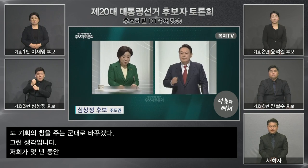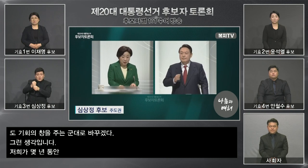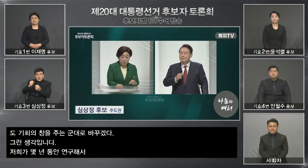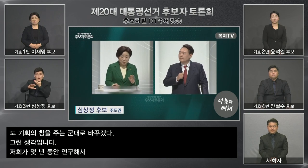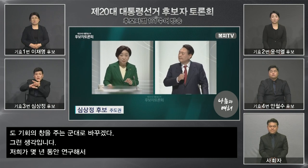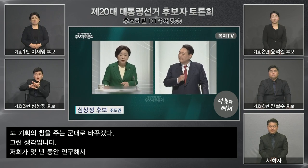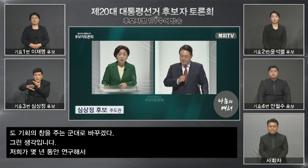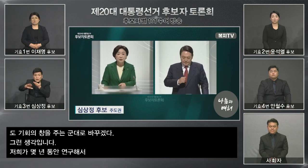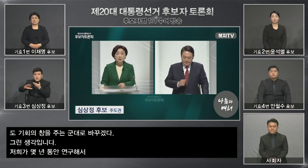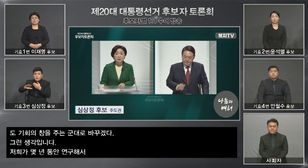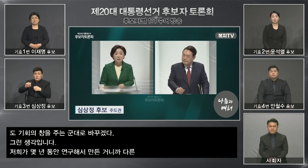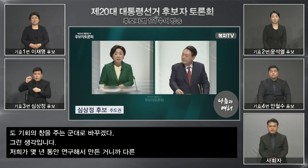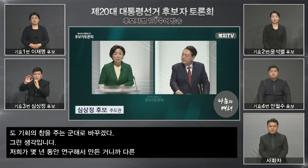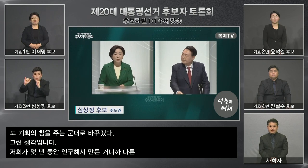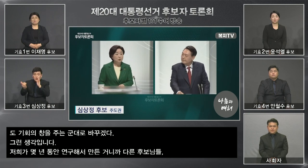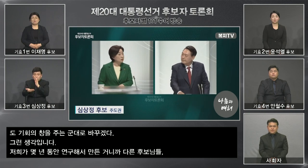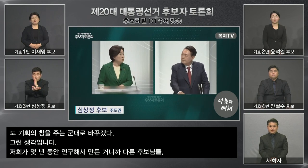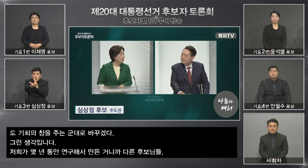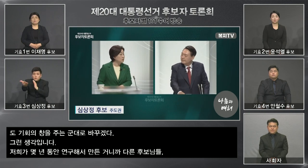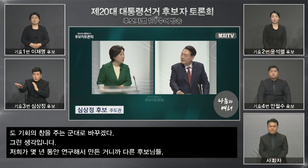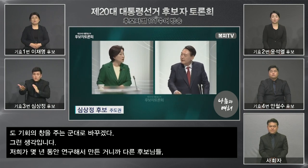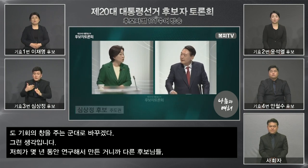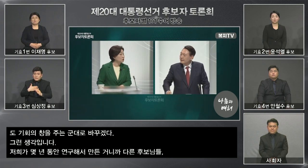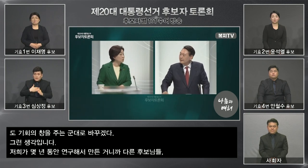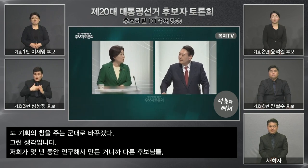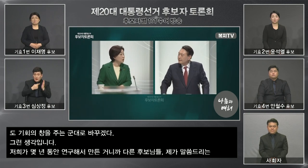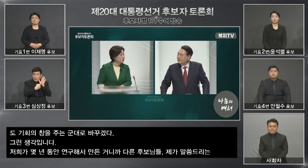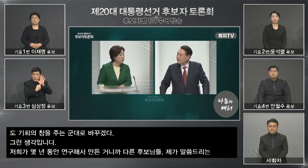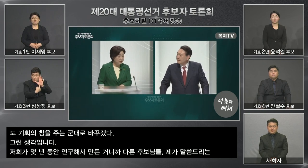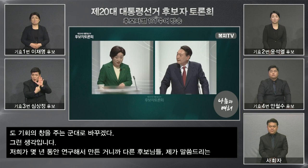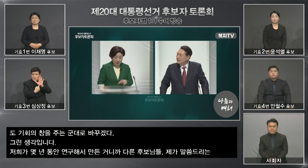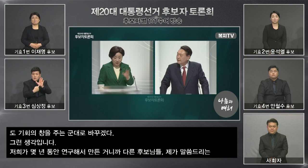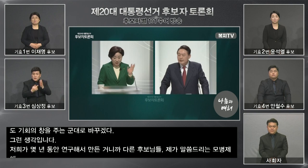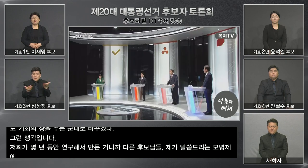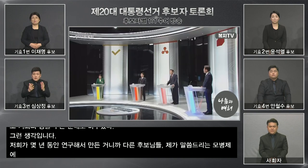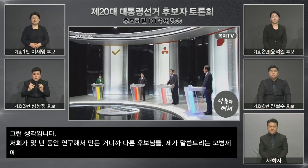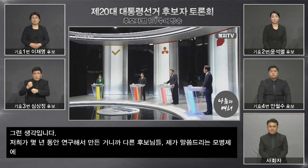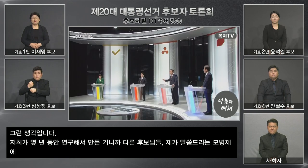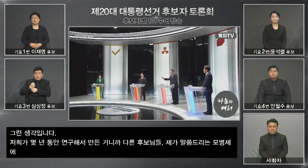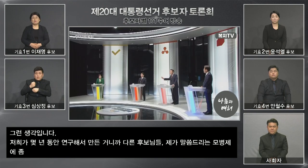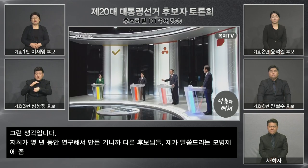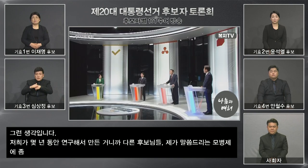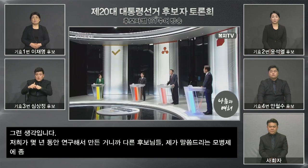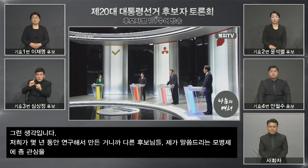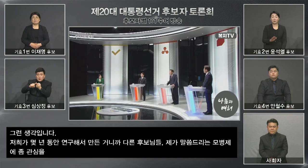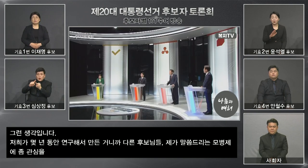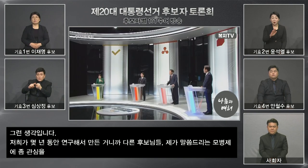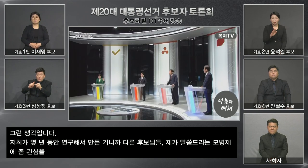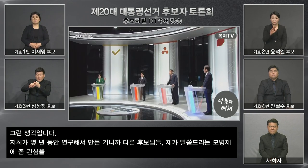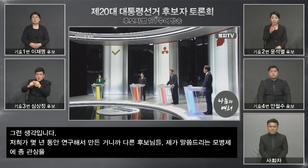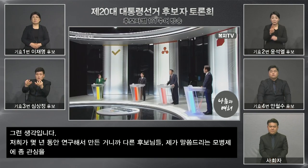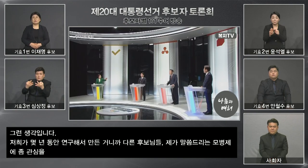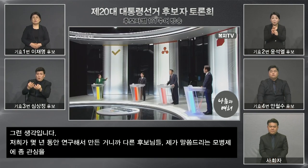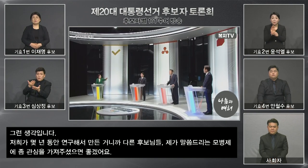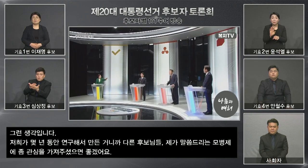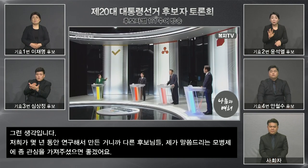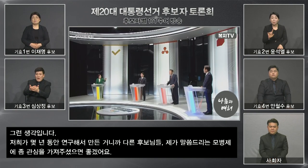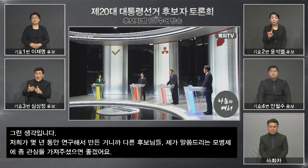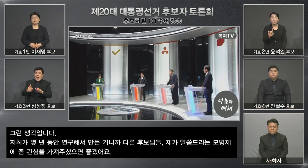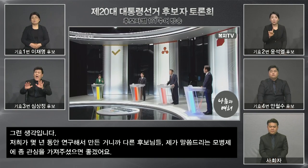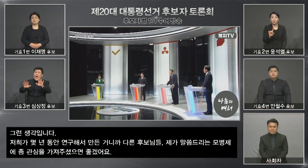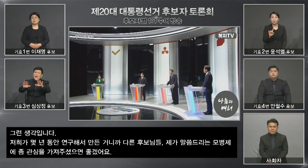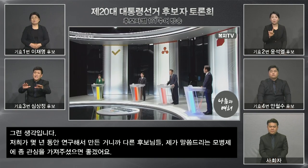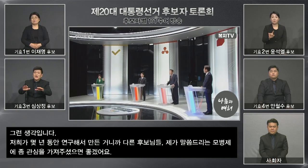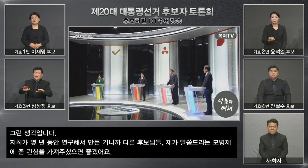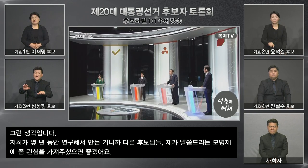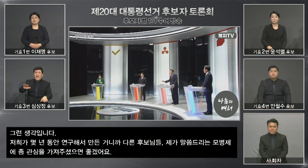제가 말씀드리는 모병제에 관심을 가져주셨으면 좋겠어요. 아니요. 저도 2030년에 아니 제가 속상한 질문이 안